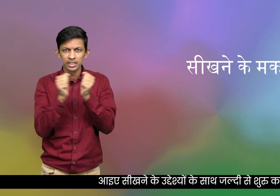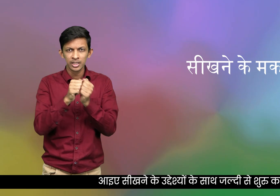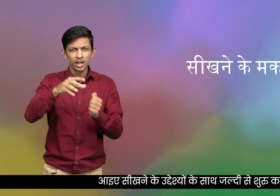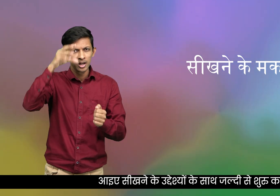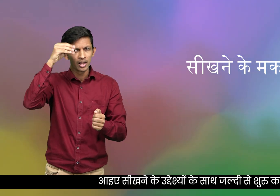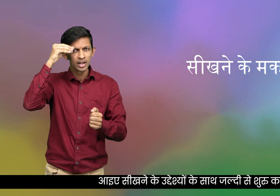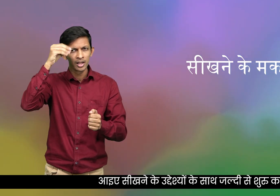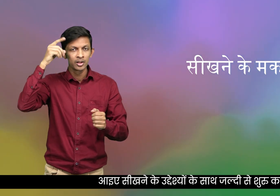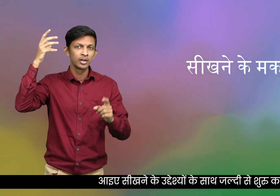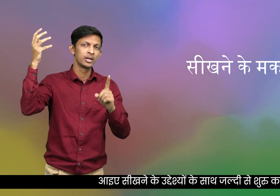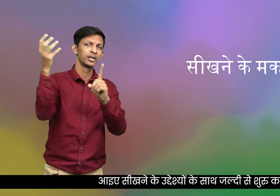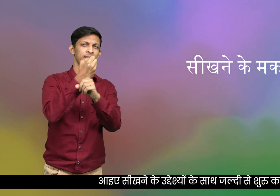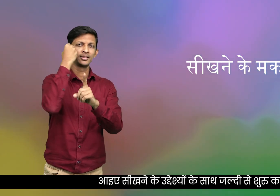उपदेशों के साथ जल्दी से शुरू करें।